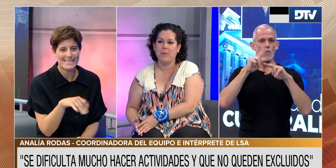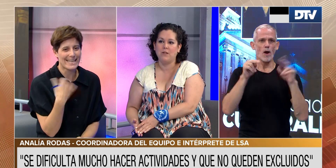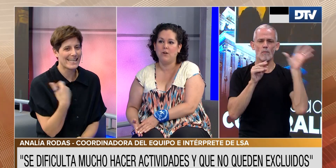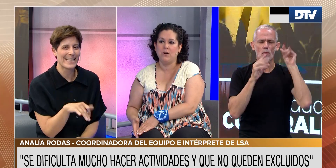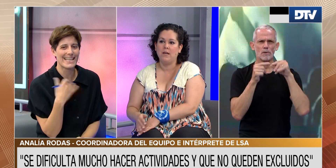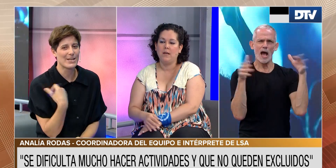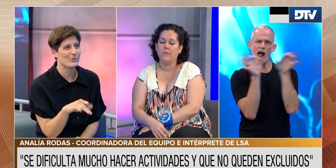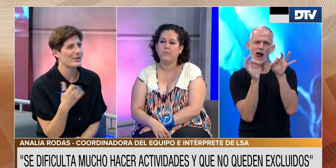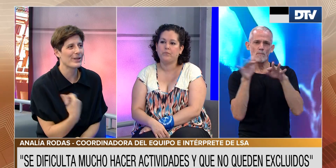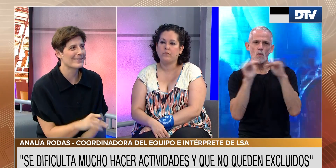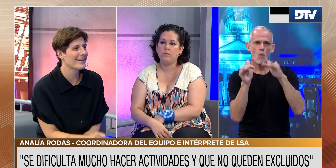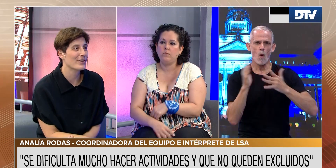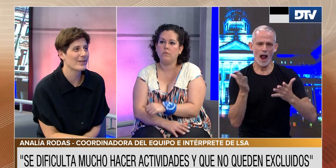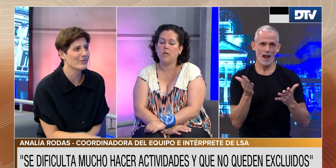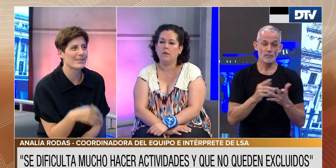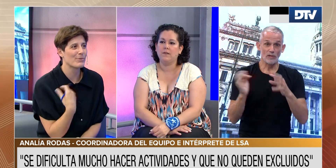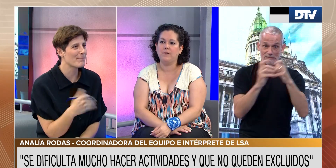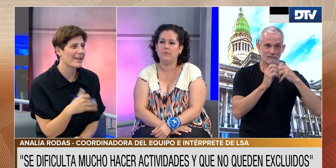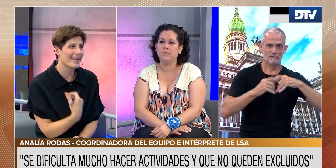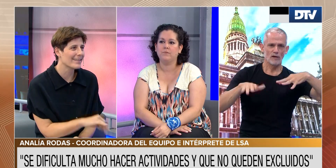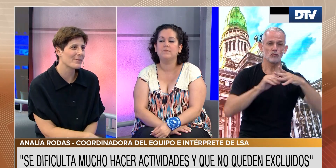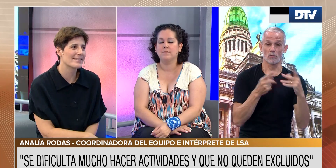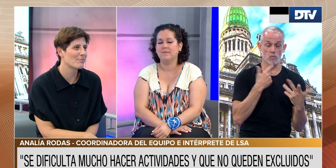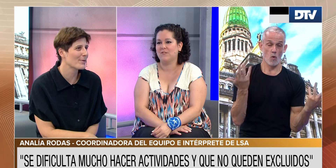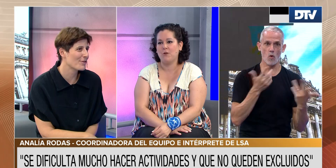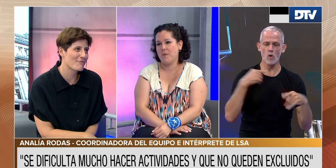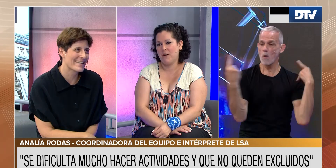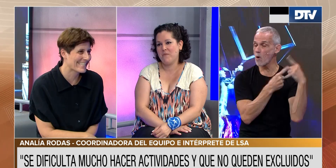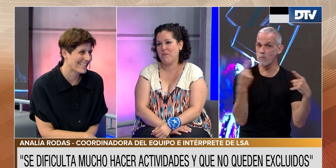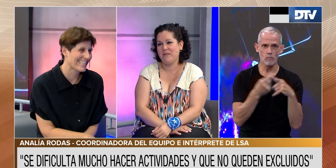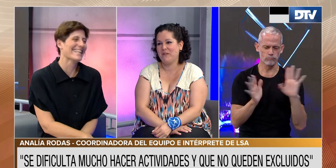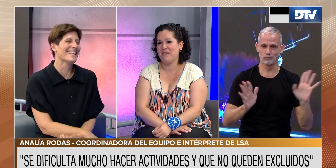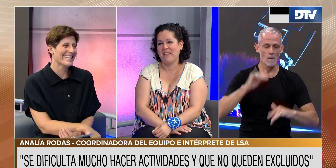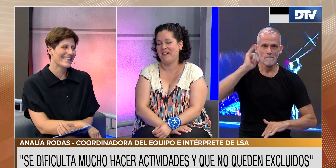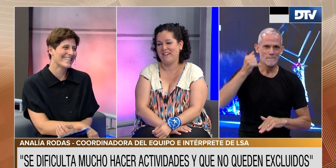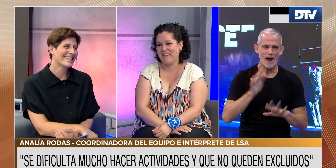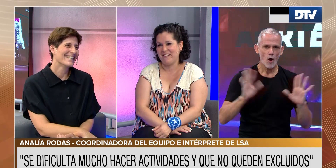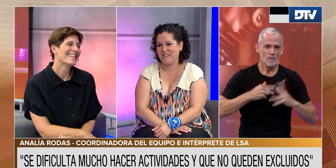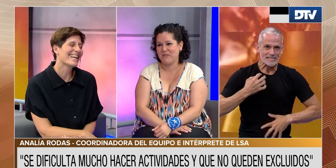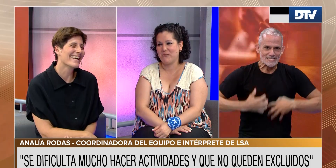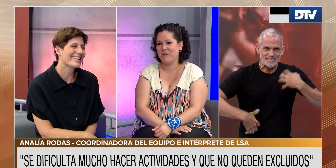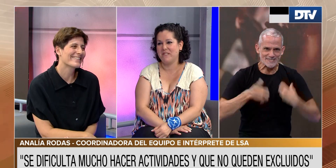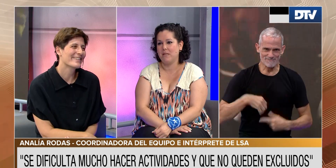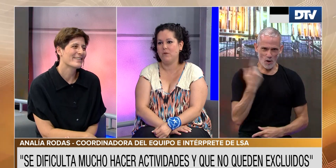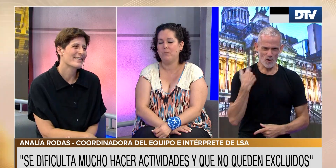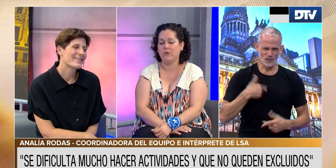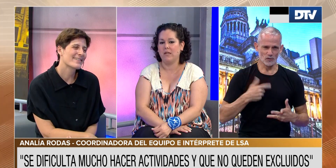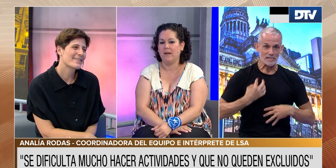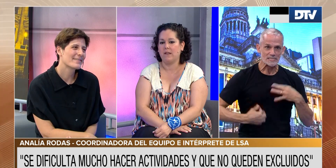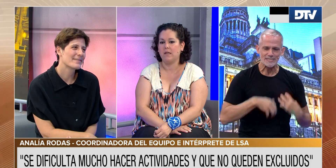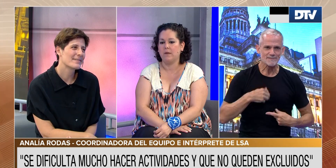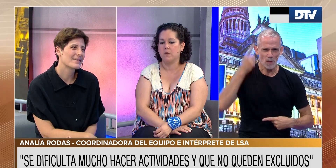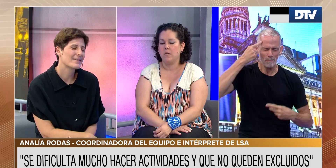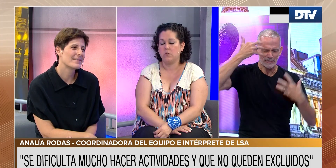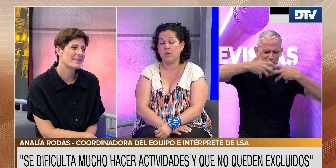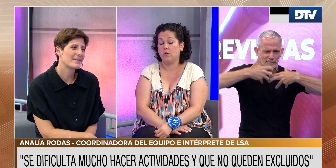en el O sea español. que las discusiones que están en el Congreso cuando se ponen picantes deben ser momentos Son los difíciles. mejores momentos de adrenalina que nosotros Claro. decimos, porque la